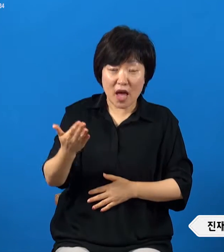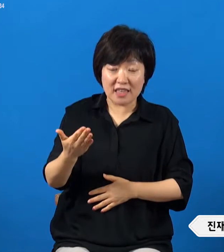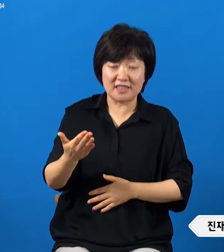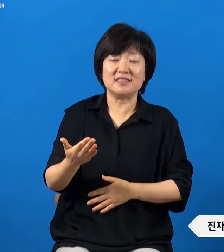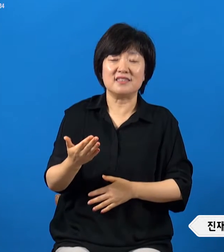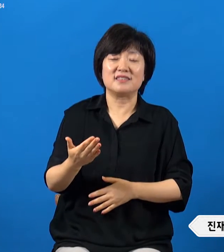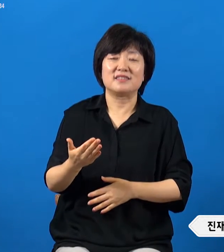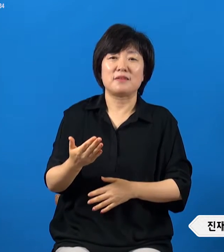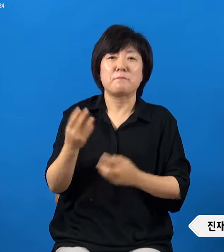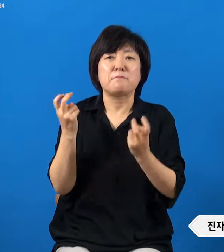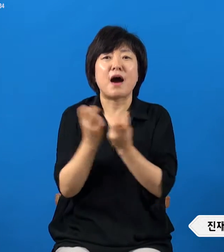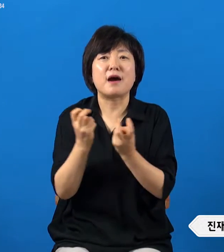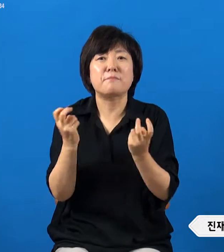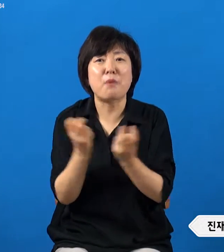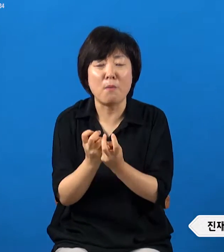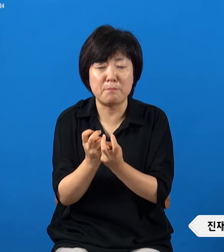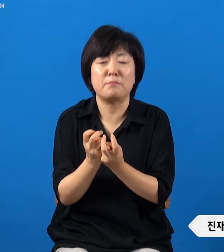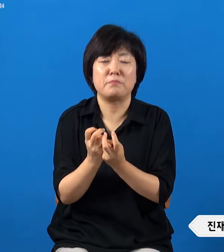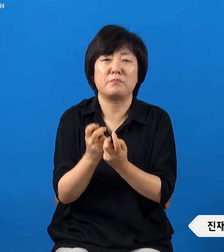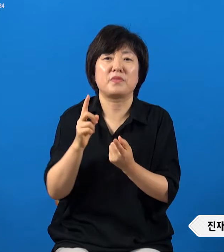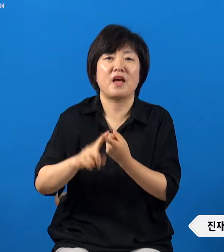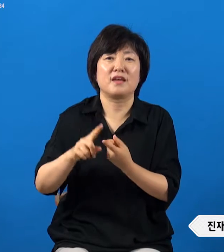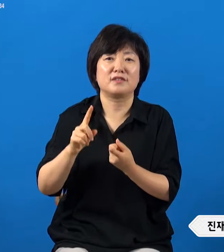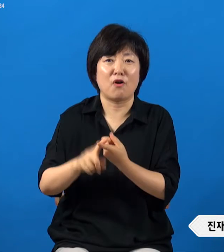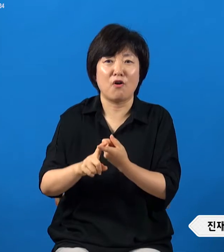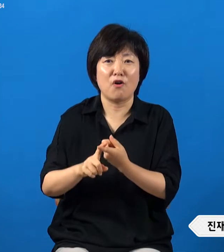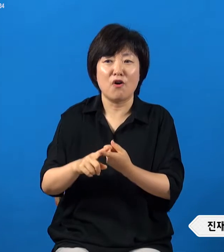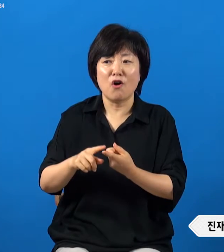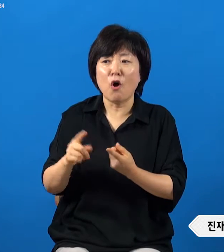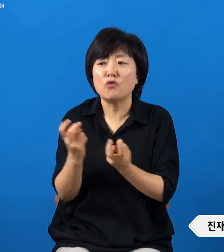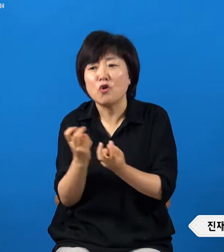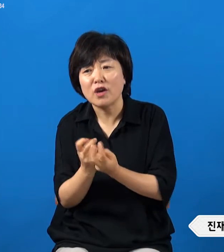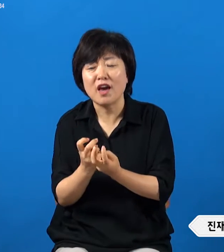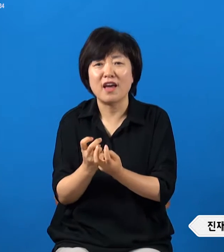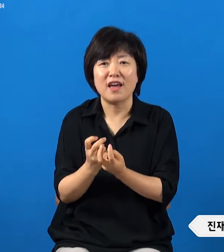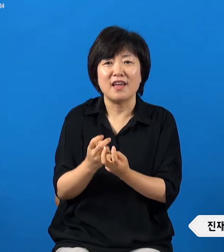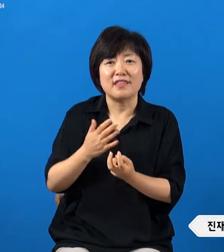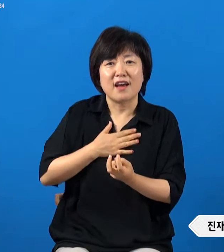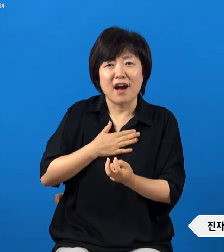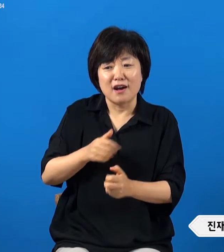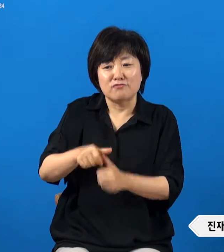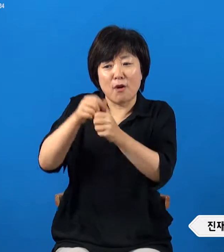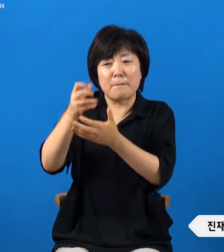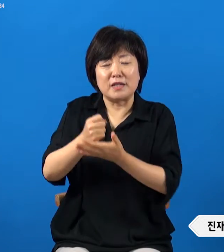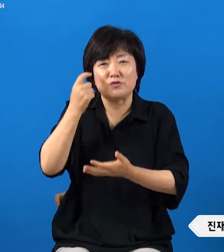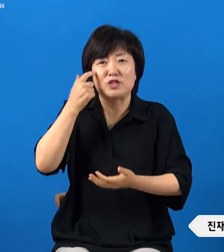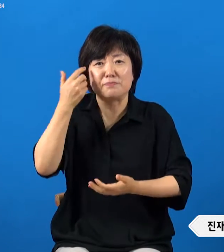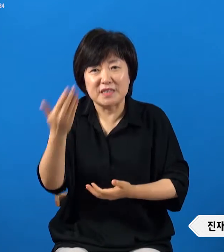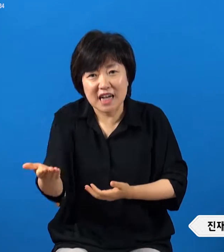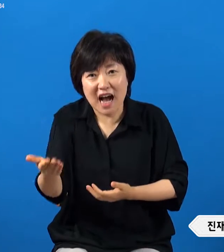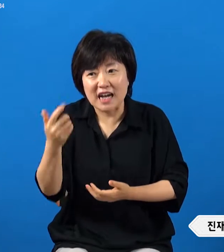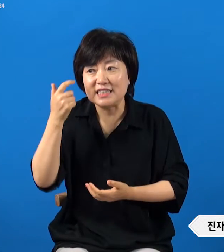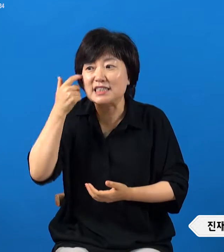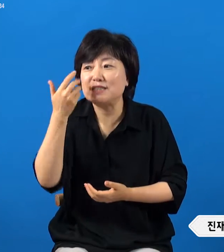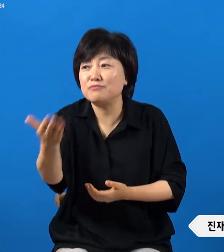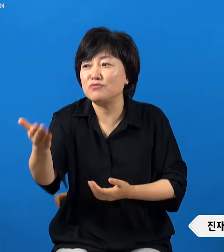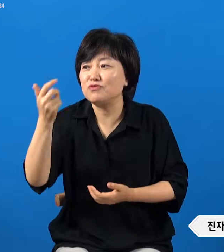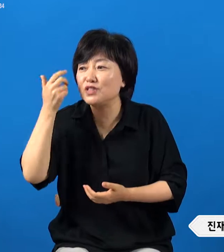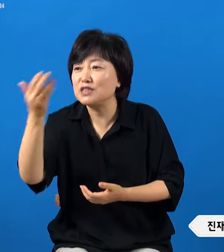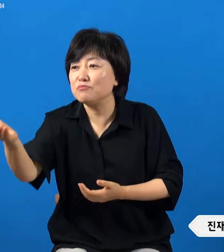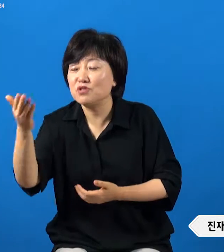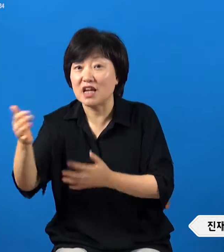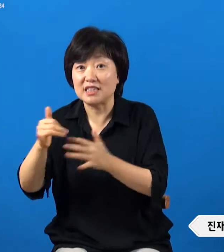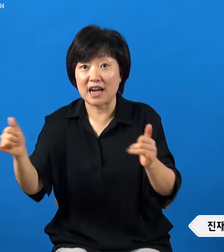그렇게 질문해 본 사람을 경험해 보신 적이 있습니까? 하나님의 기적이 내게 이루어지지